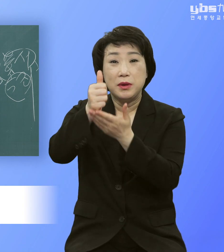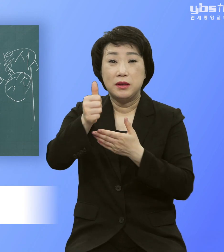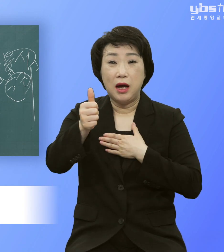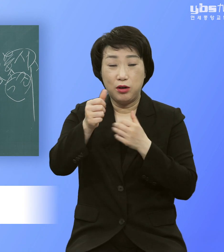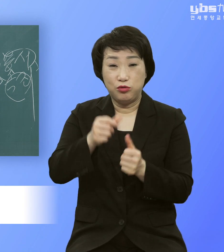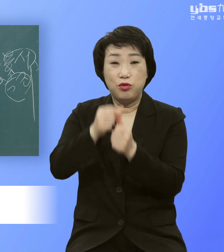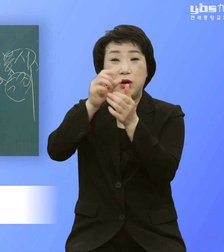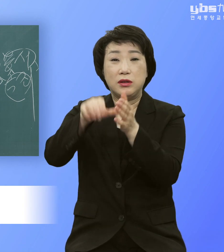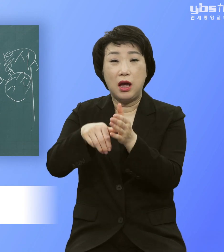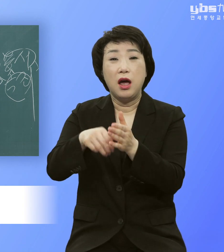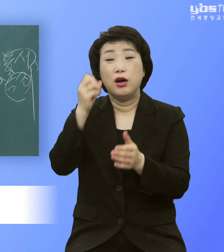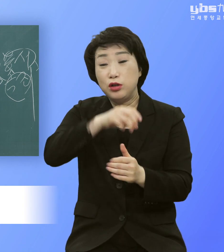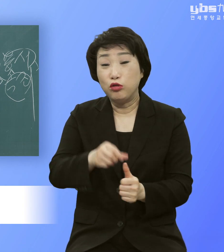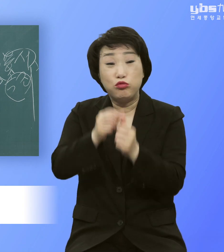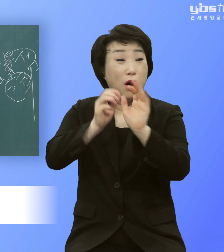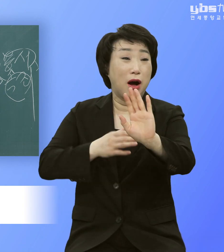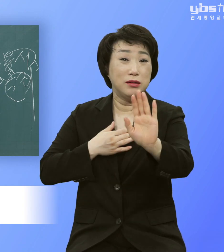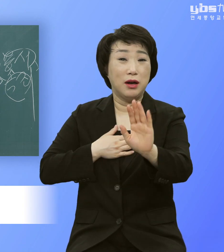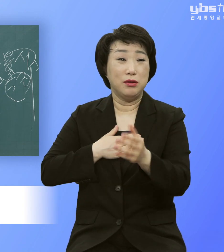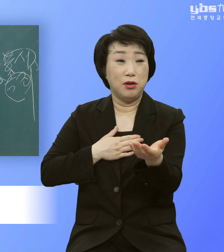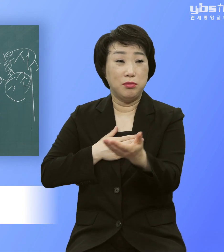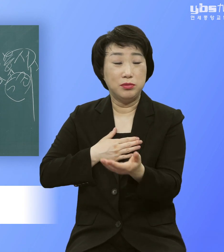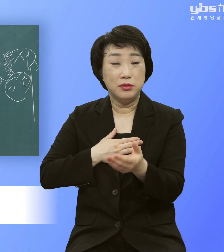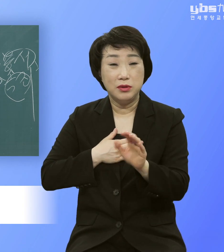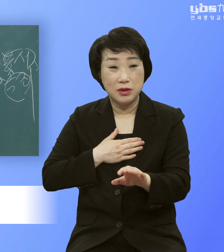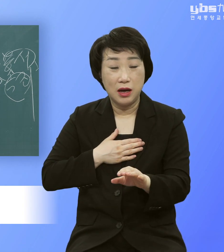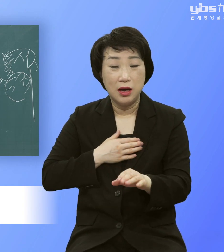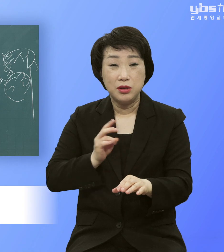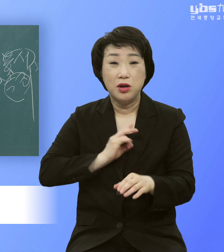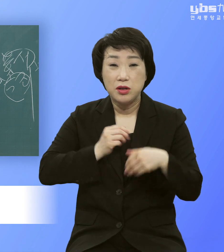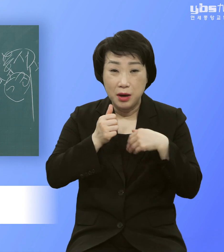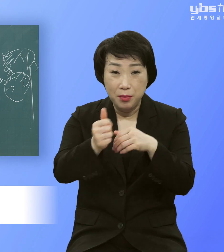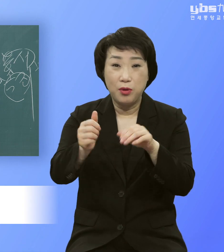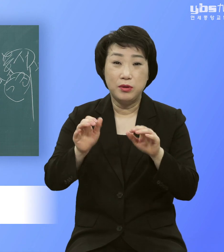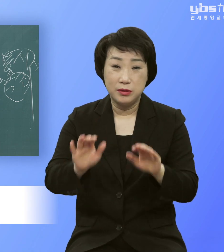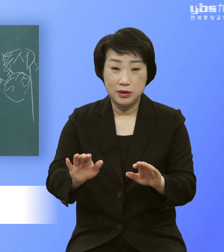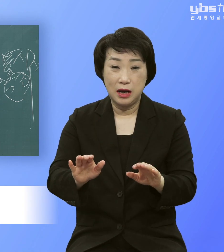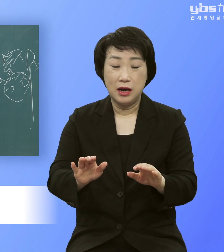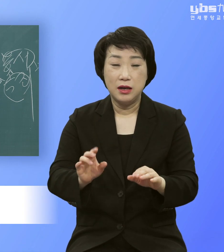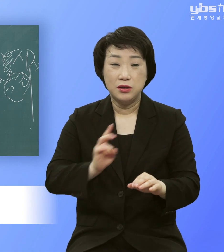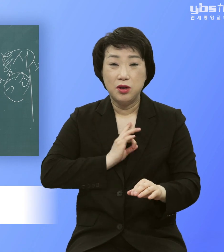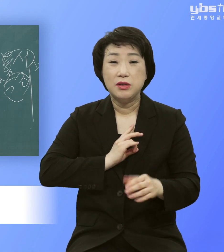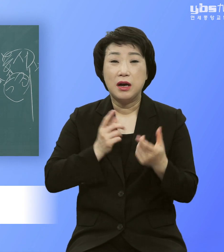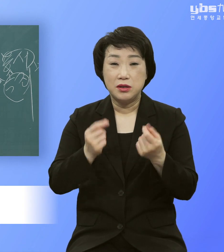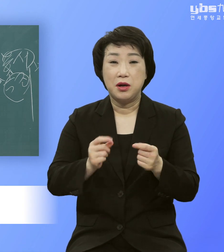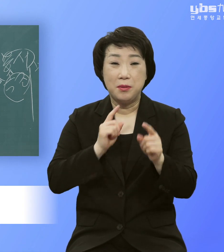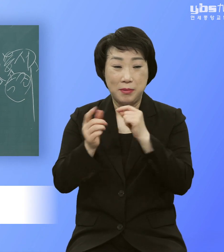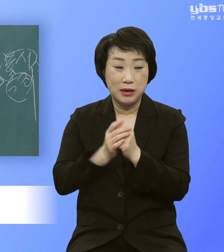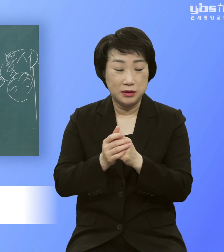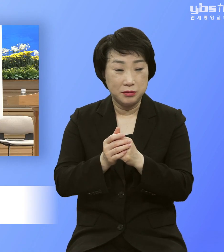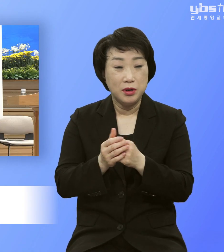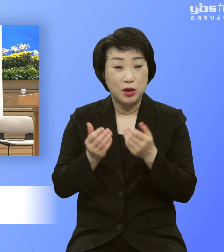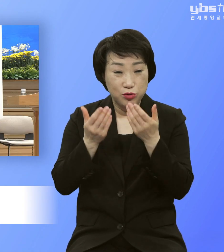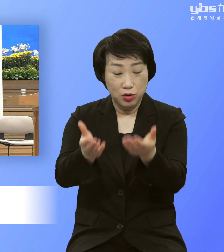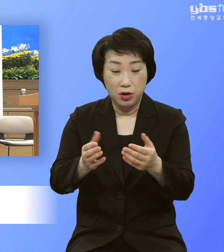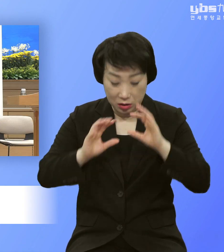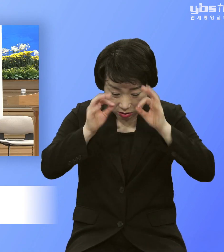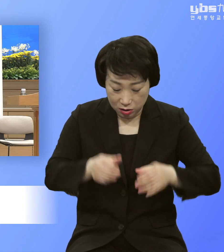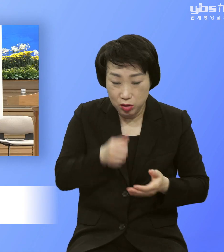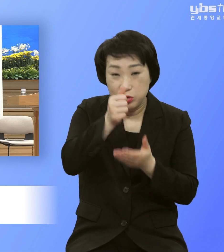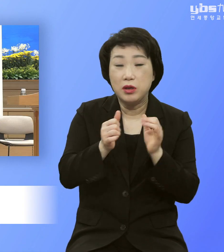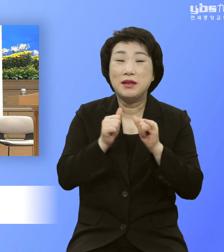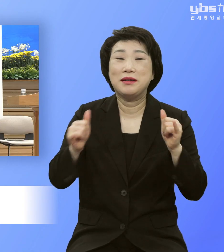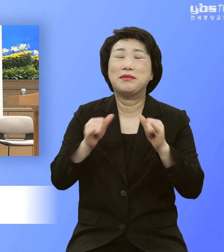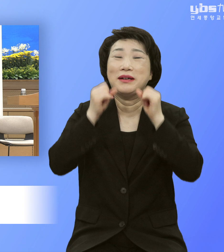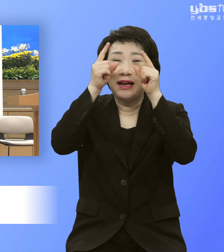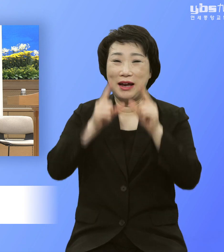나를 구원할 때 그냥 구원한 게 아니라 벌써 선지자를 통해서 선지자같이 말씀을 통해서 내가 죄인임을 깨닫게